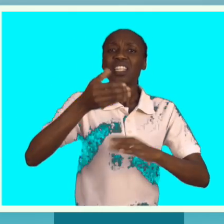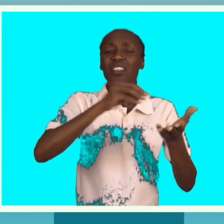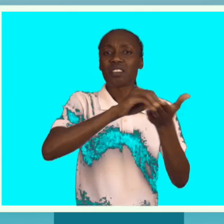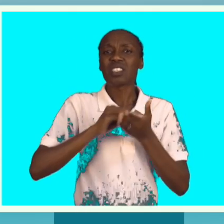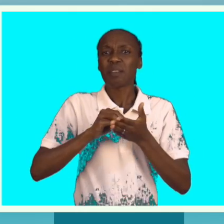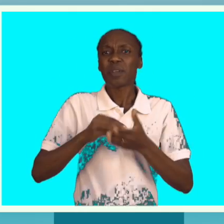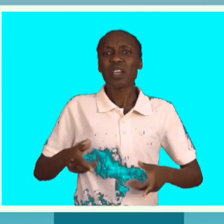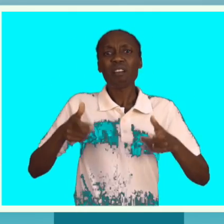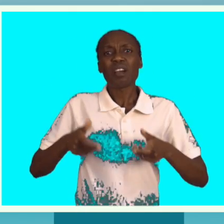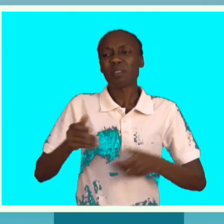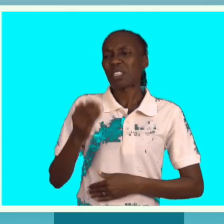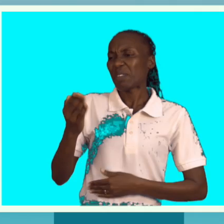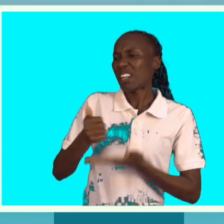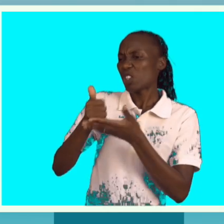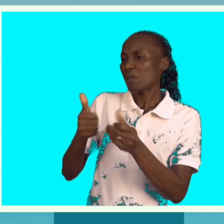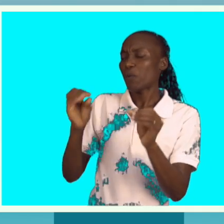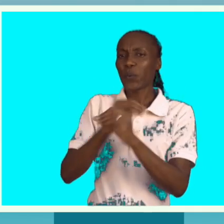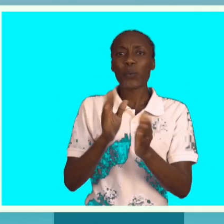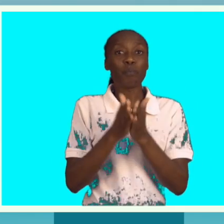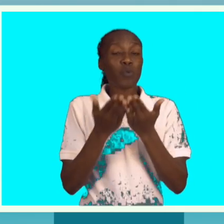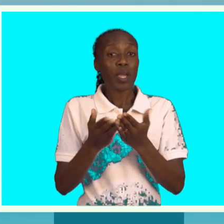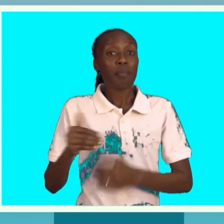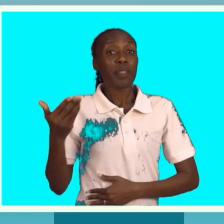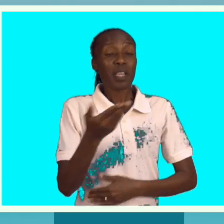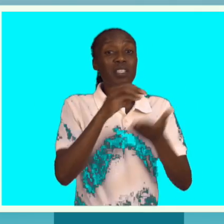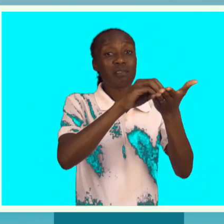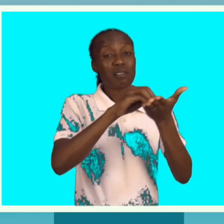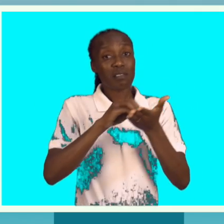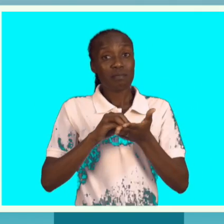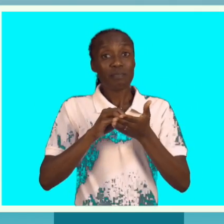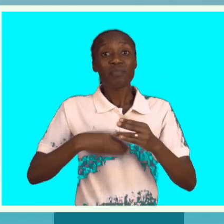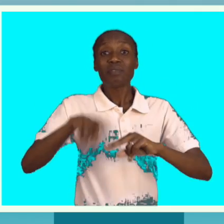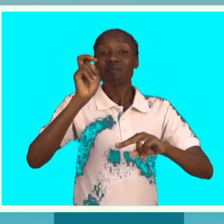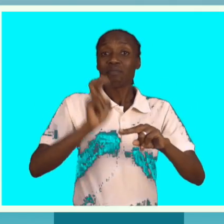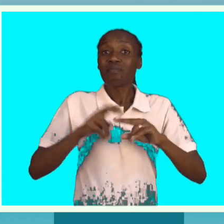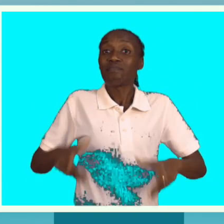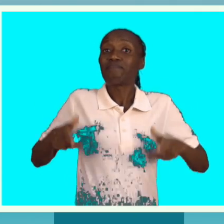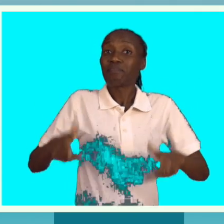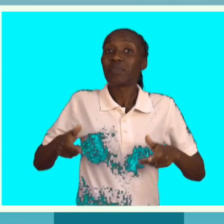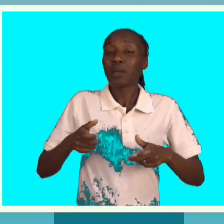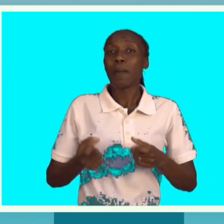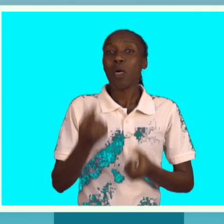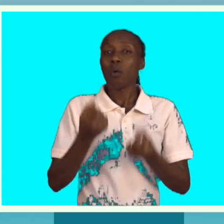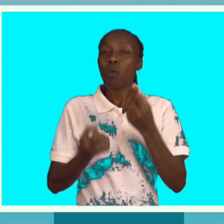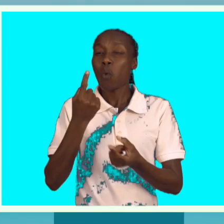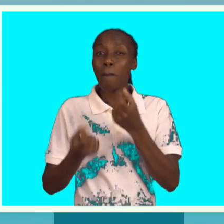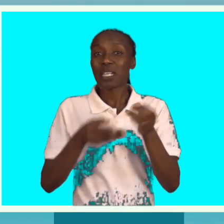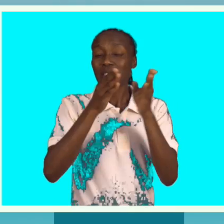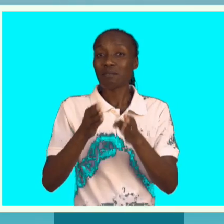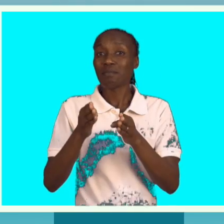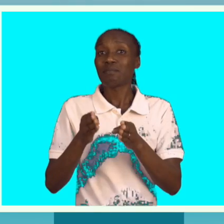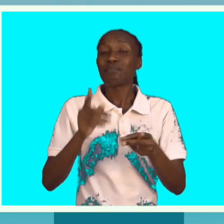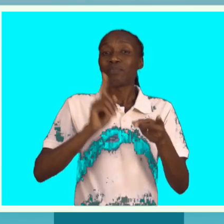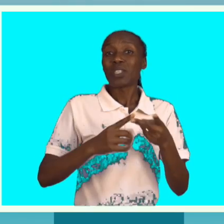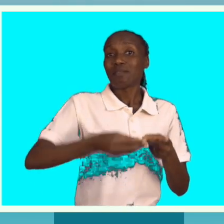pessoas com deficiência, em que essas cadeiras vêm importadas. Algumas crianças ou pessoas grandes recebem cadeiras